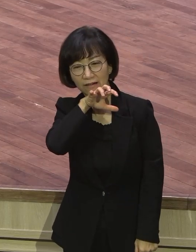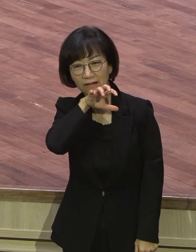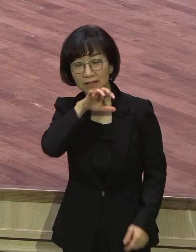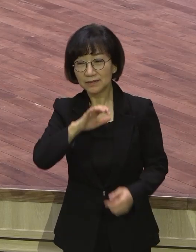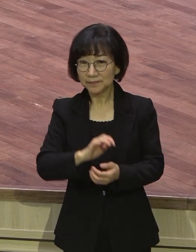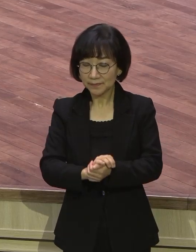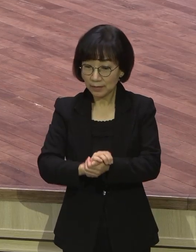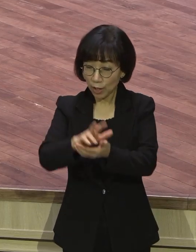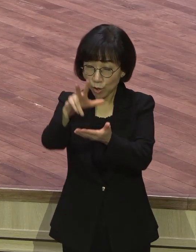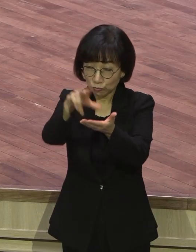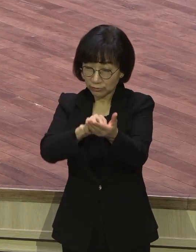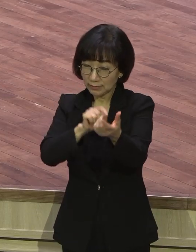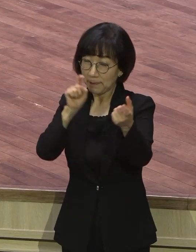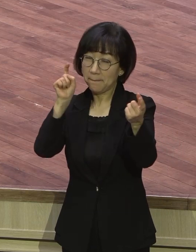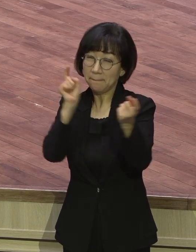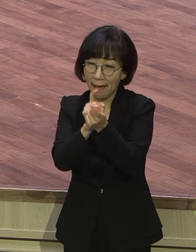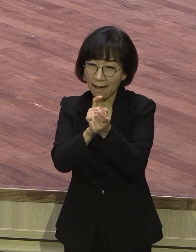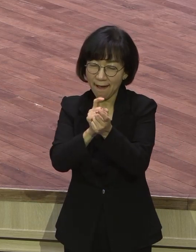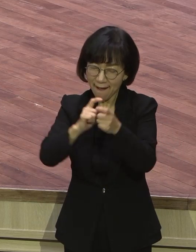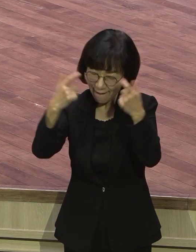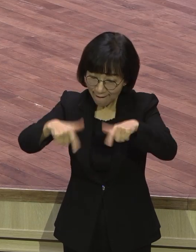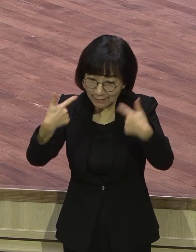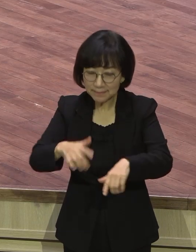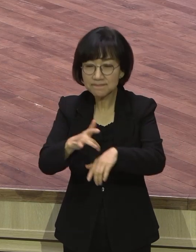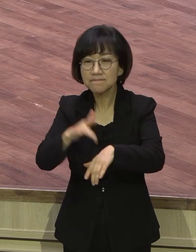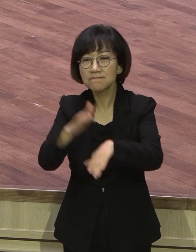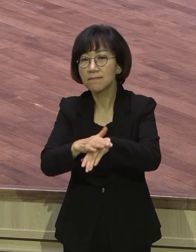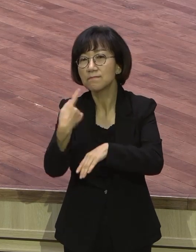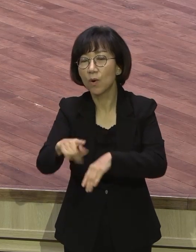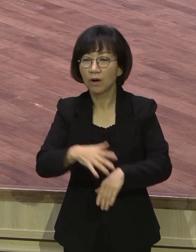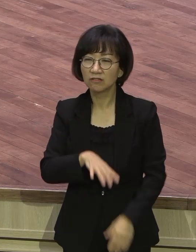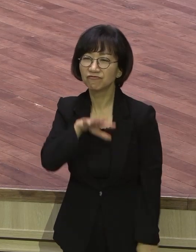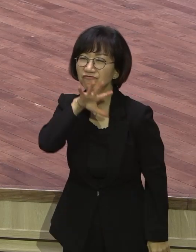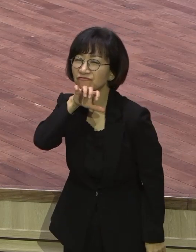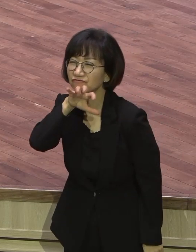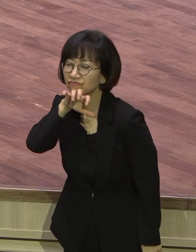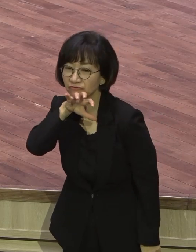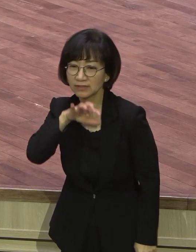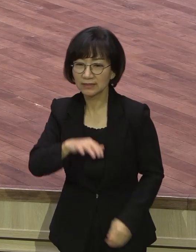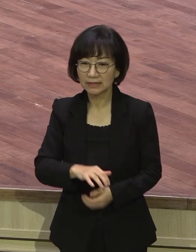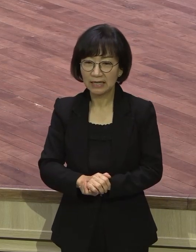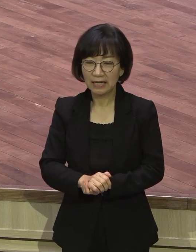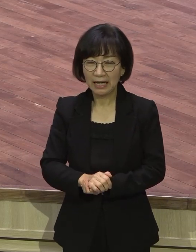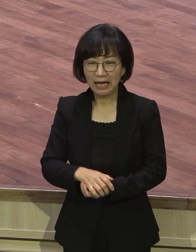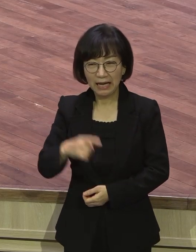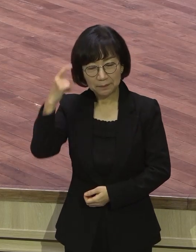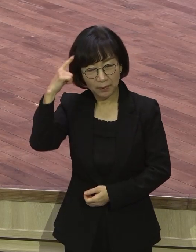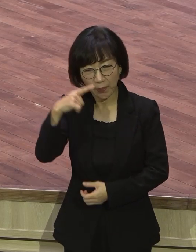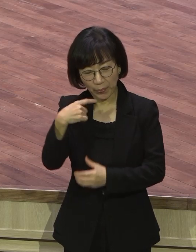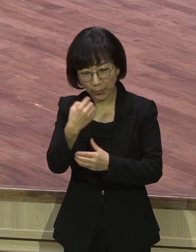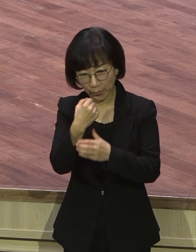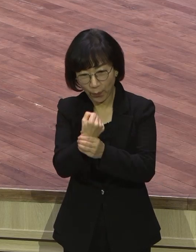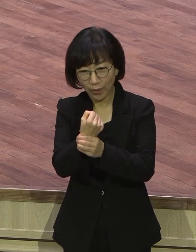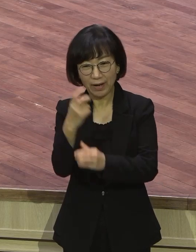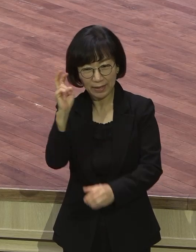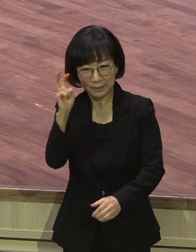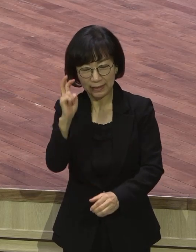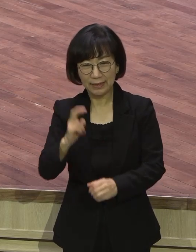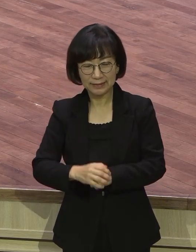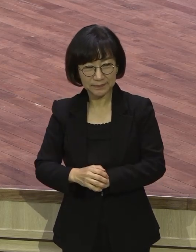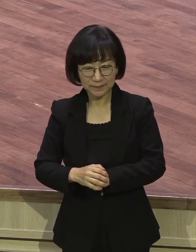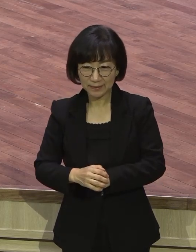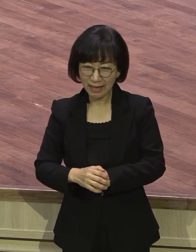문제만 오면 원망불평을 토해냅니다. 무슨 물고기 IQ도 아니고 어쩌면 그렇게